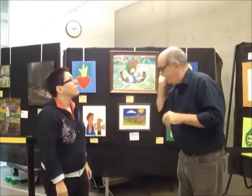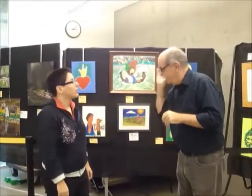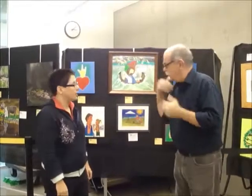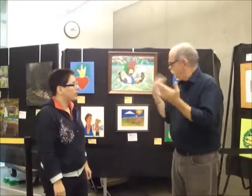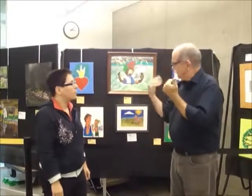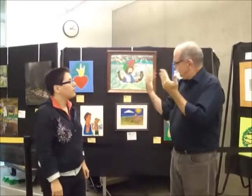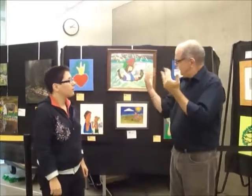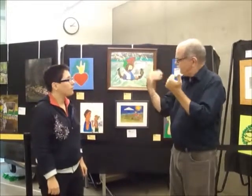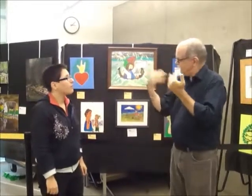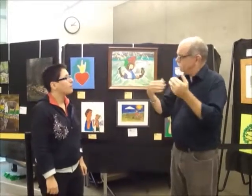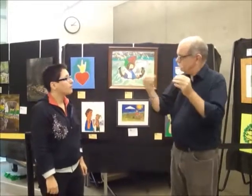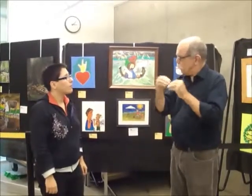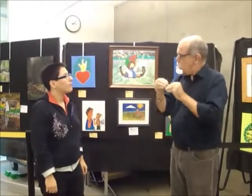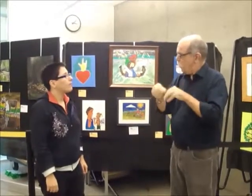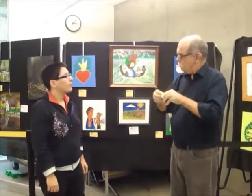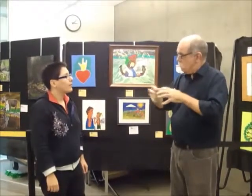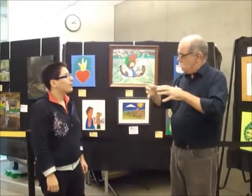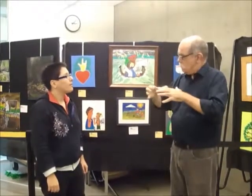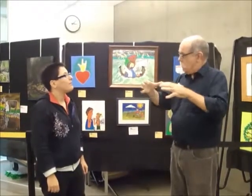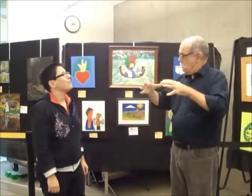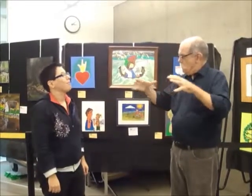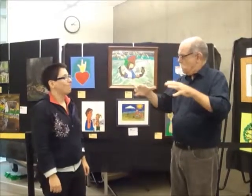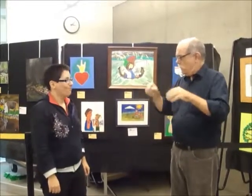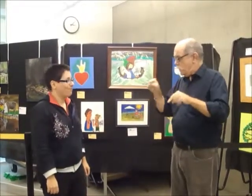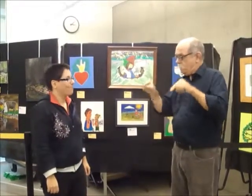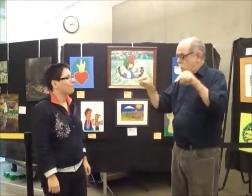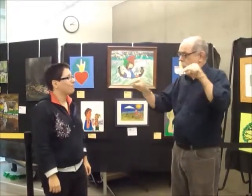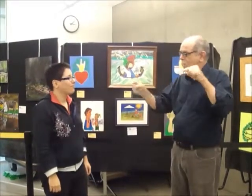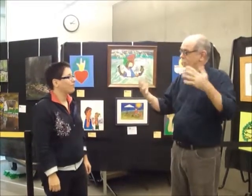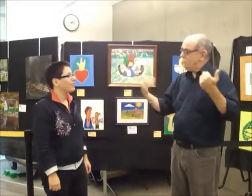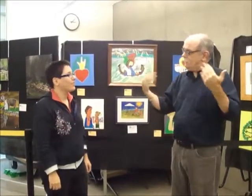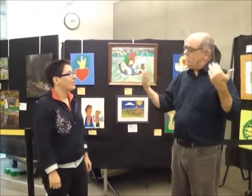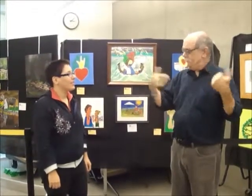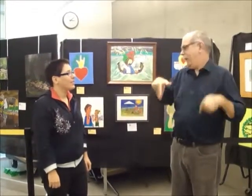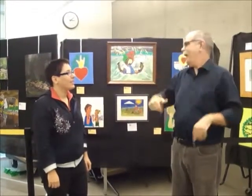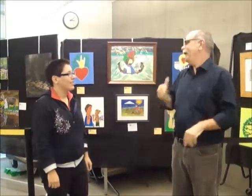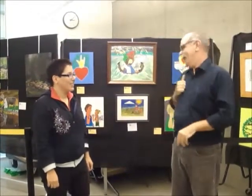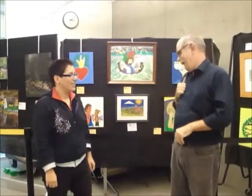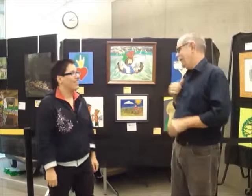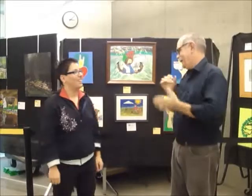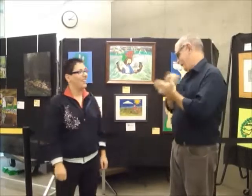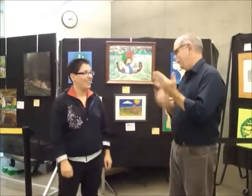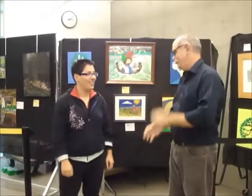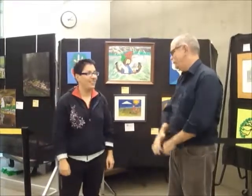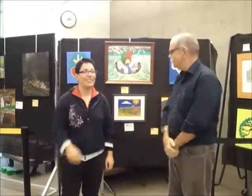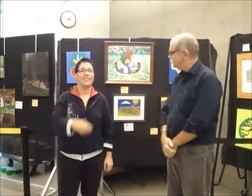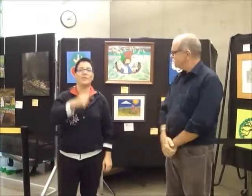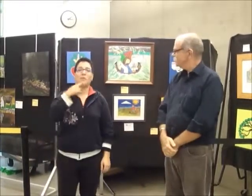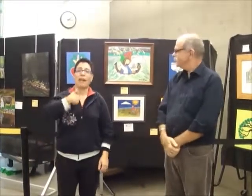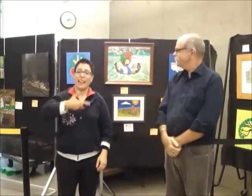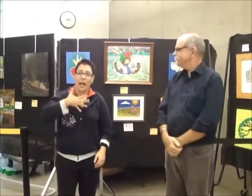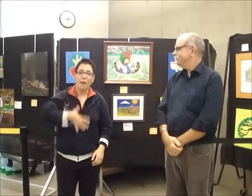تمامی هنرمندان ناشنوا دعوت می‌کنم که بیایند و درباره خودشان و هنرشان با ما صحبت کنند.